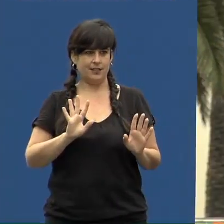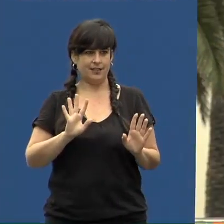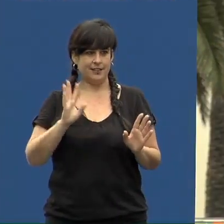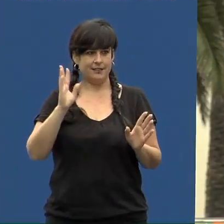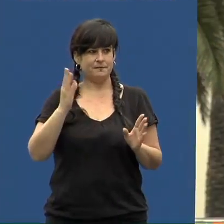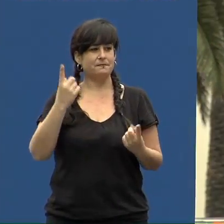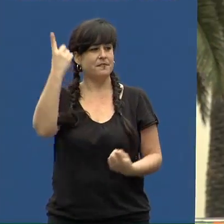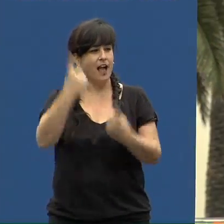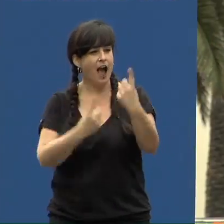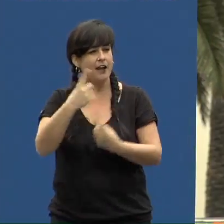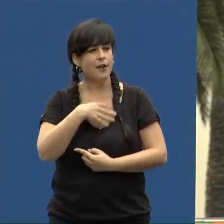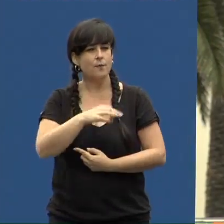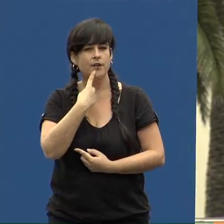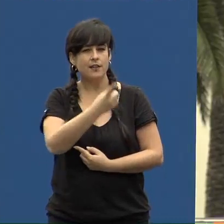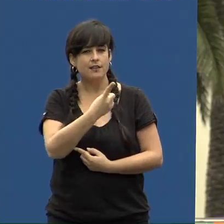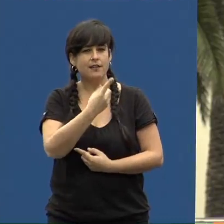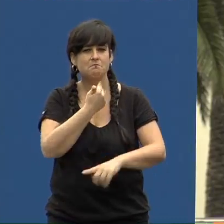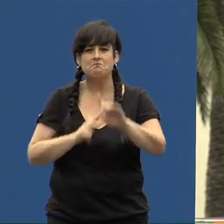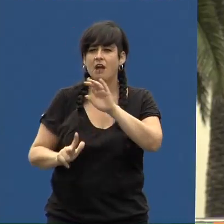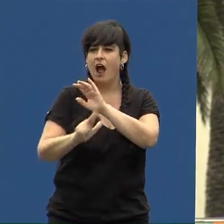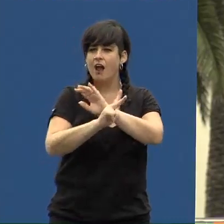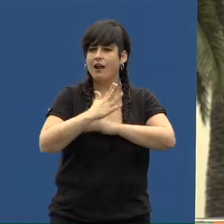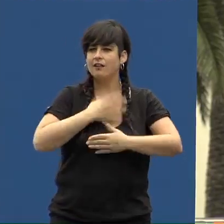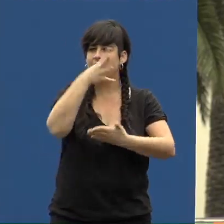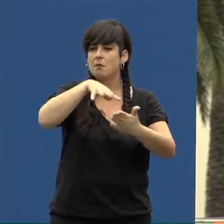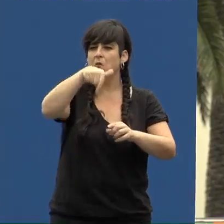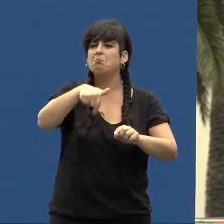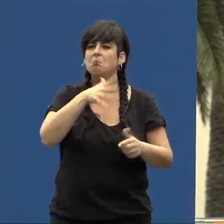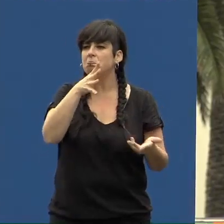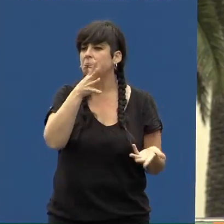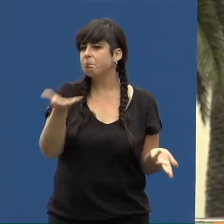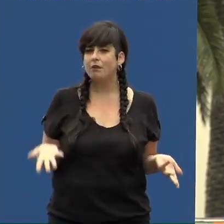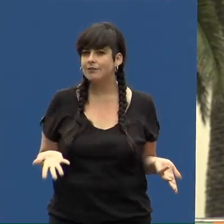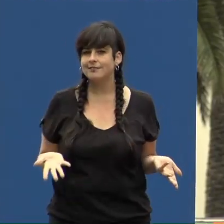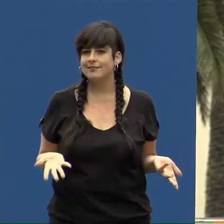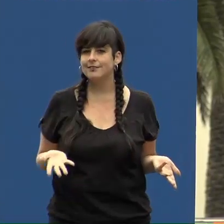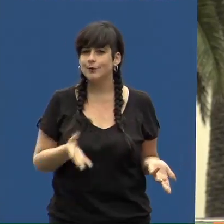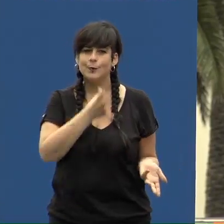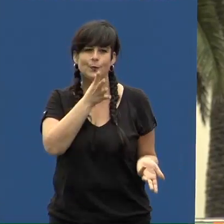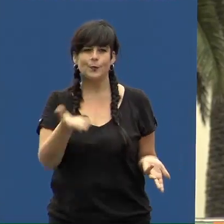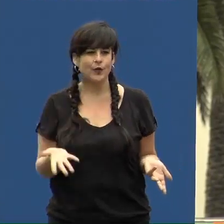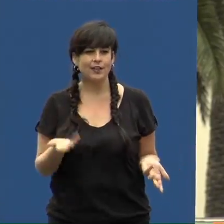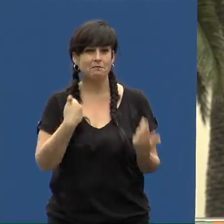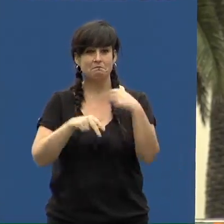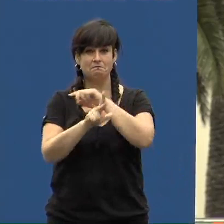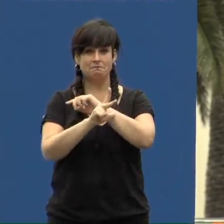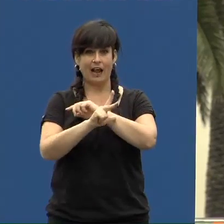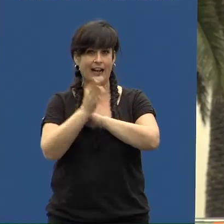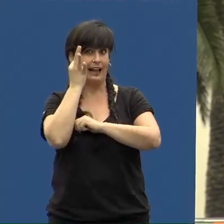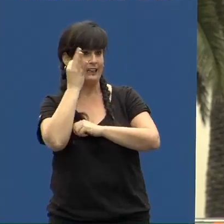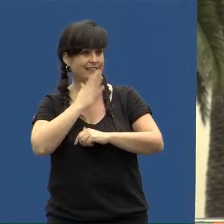¿qué hace la alcaldesa de Barcelona en la campaña galega? ¿Qué se le ha perdido a la alcaldesa de Barcelona en la campaña